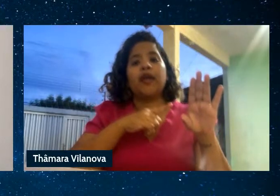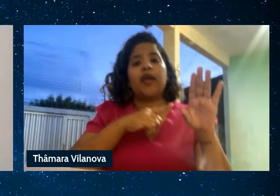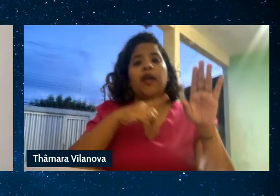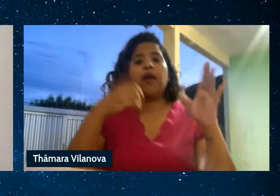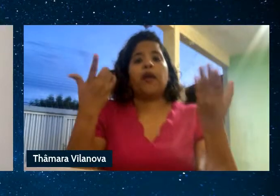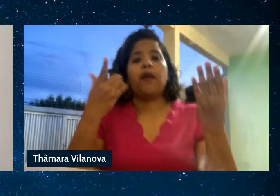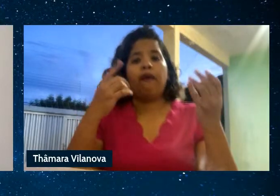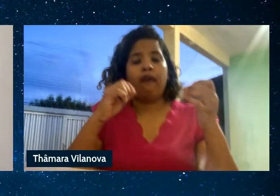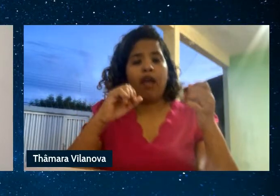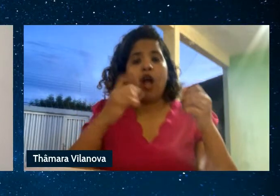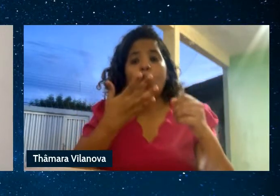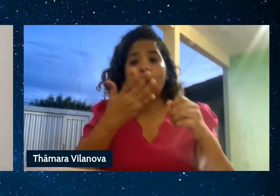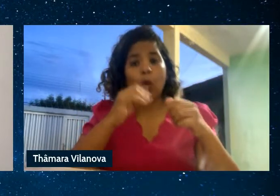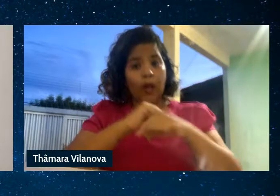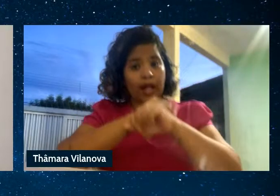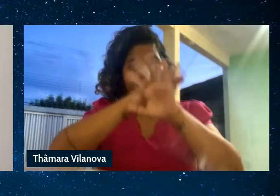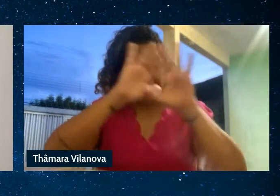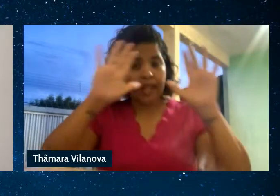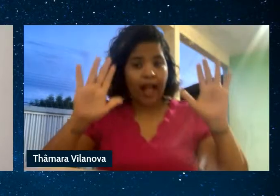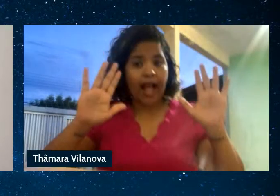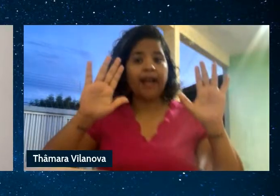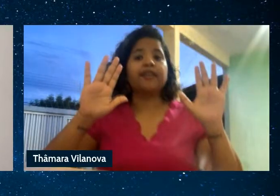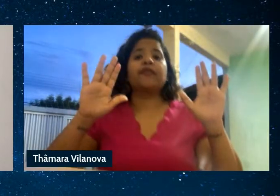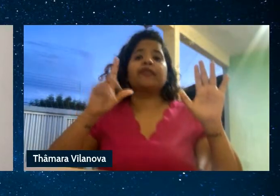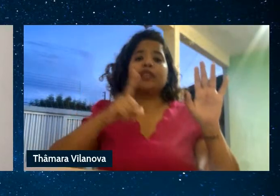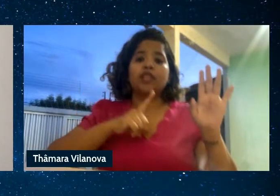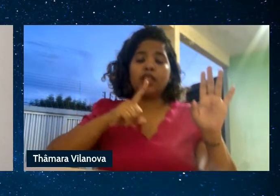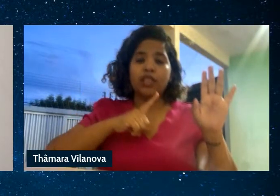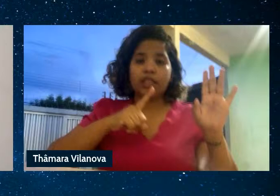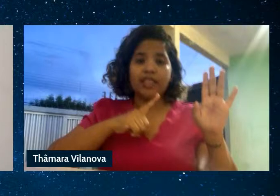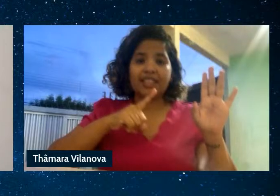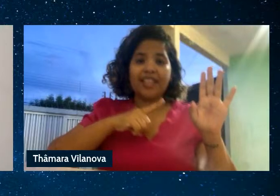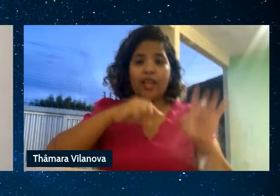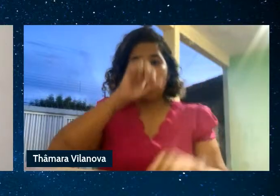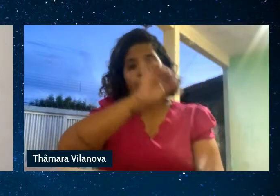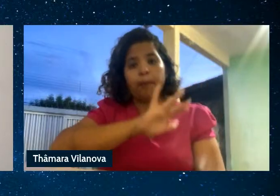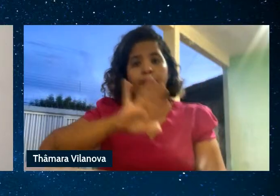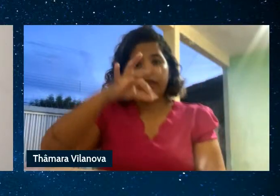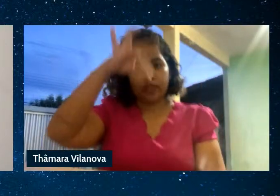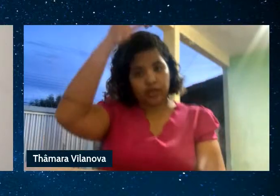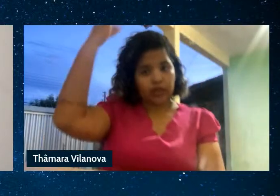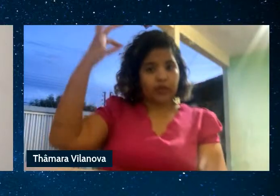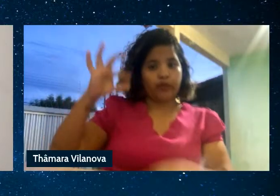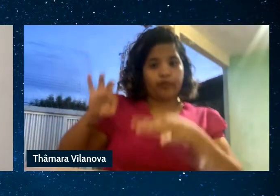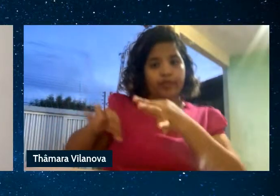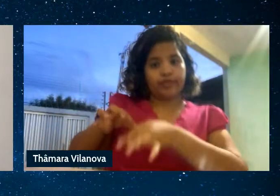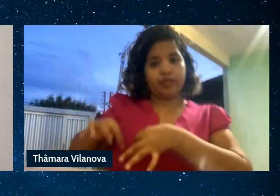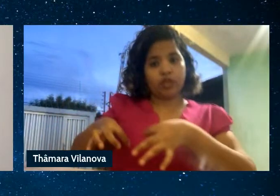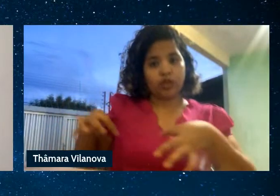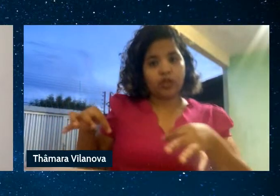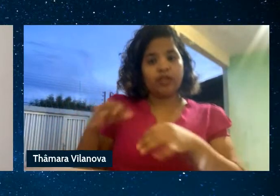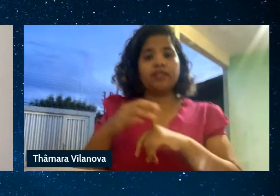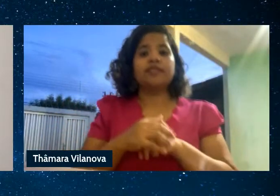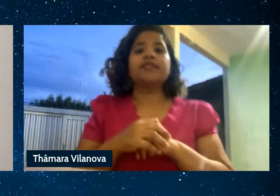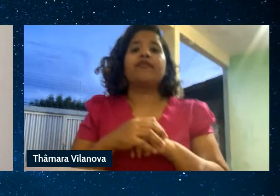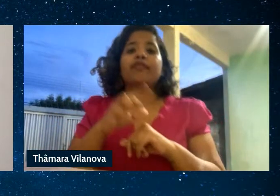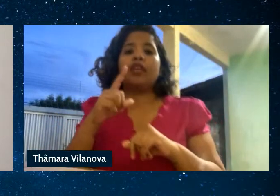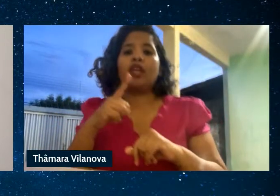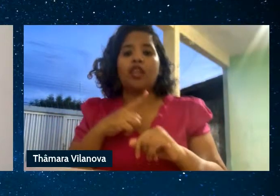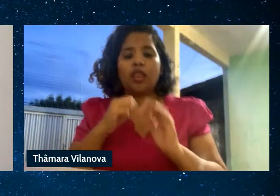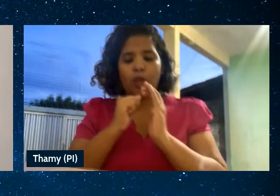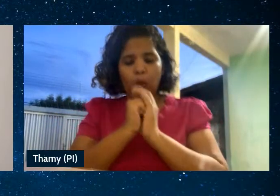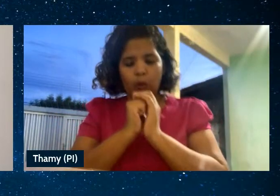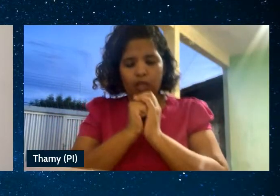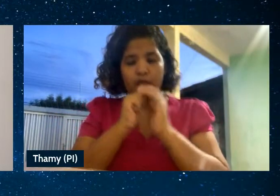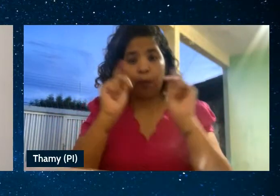claro né Rosinha um quadro com a figura de Francisco de Assis e a sua oração de paz